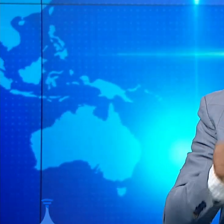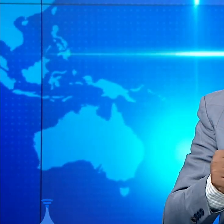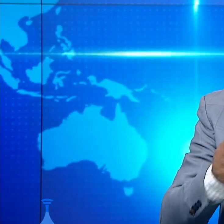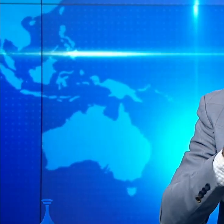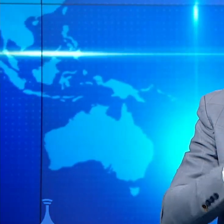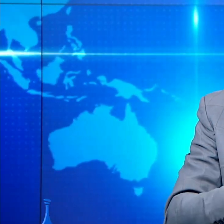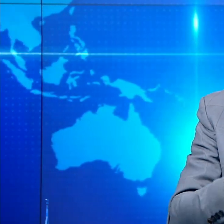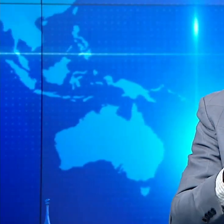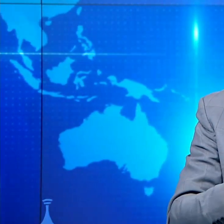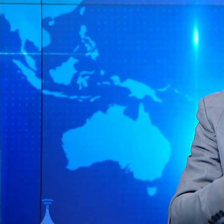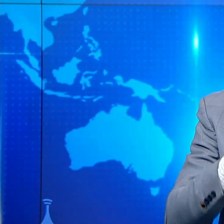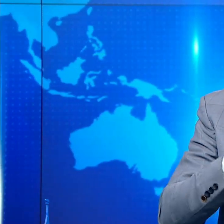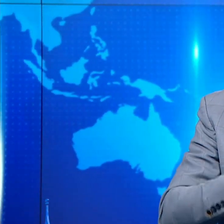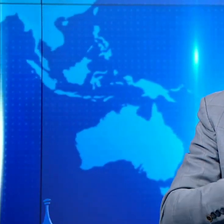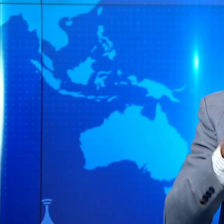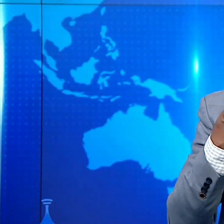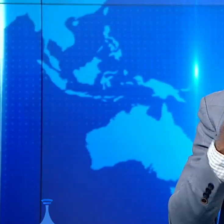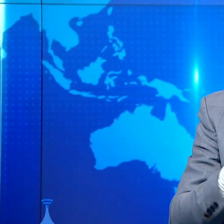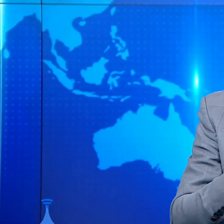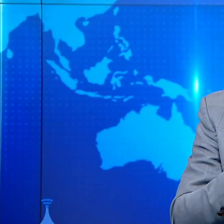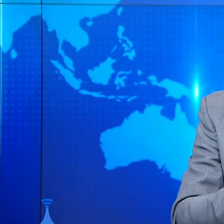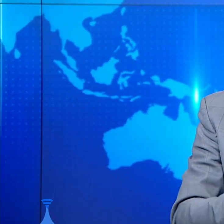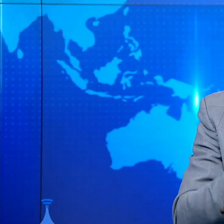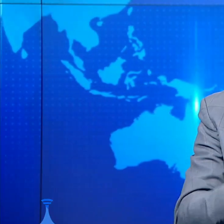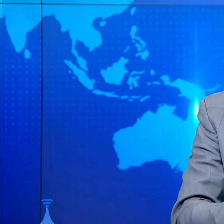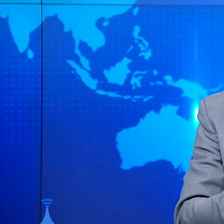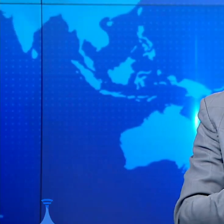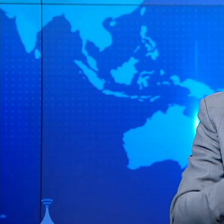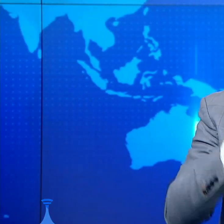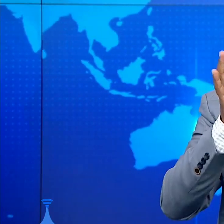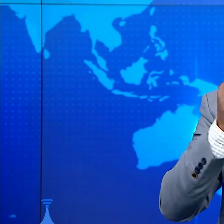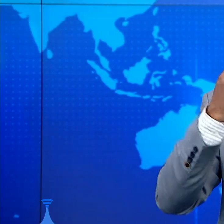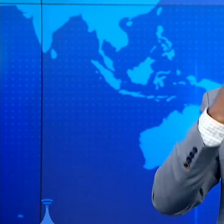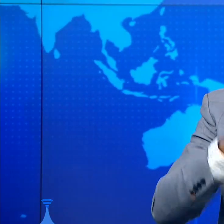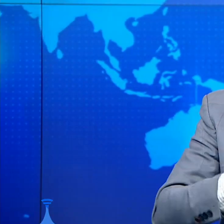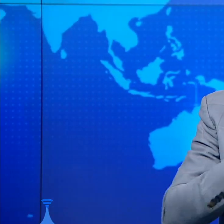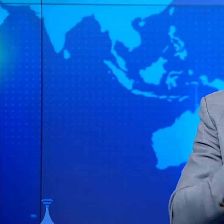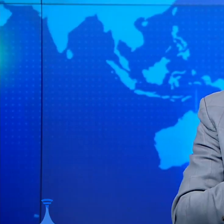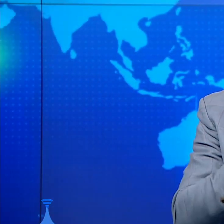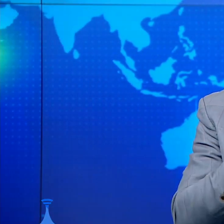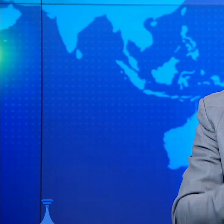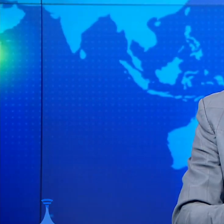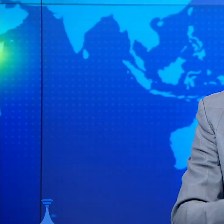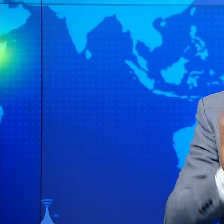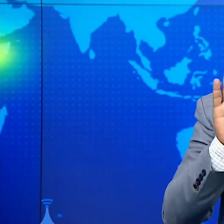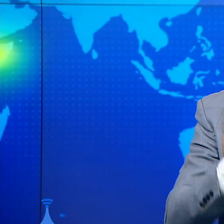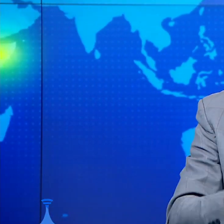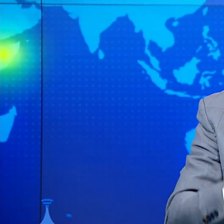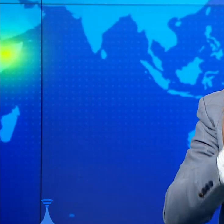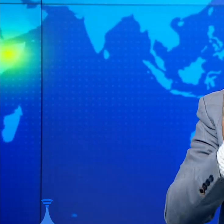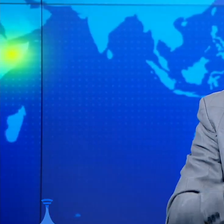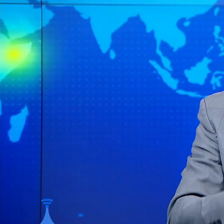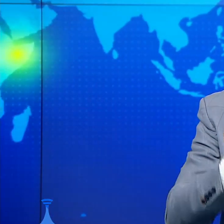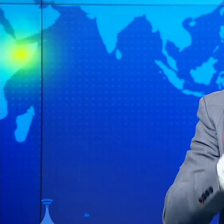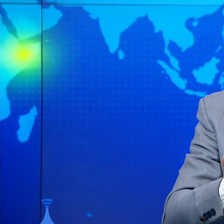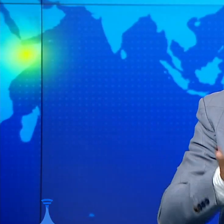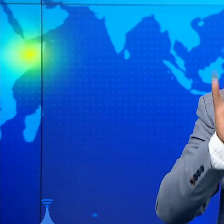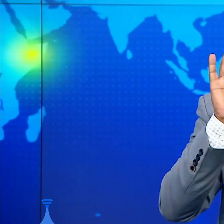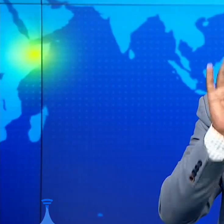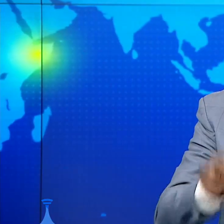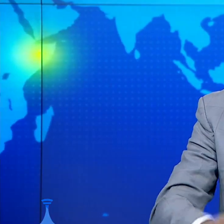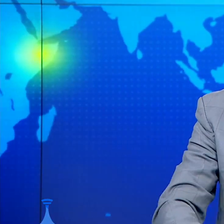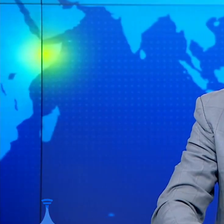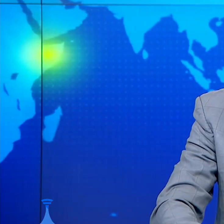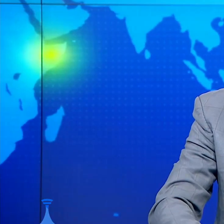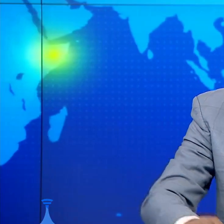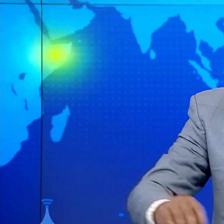የአዲስ አበባ ከተማ አስተዳደር የ2017 በጀት ዓመትን የ9 ወራት የስራ አፈጻጸም እየገመገመ